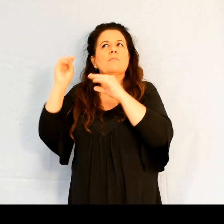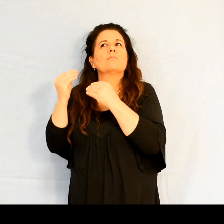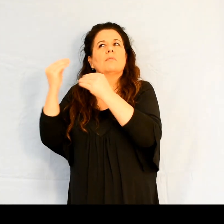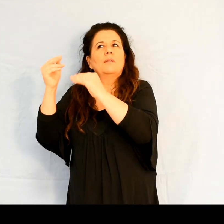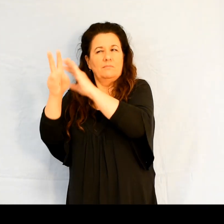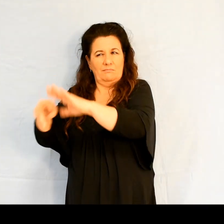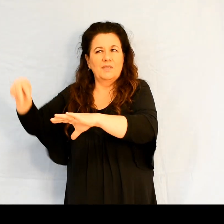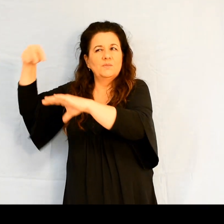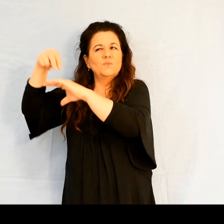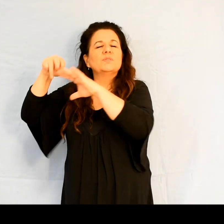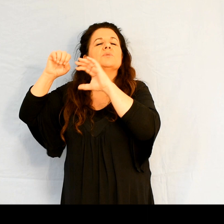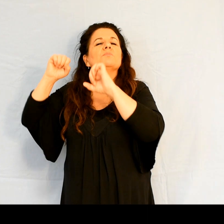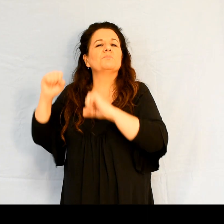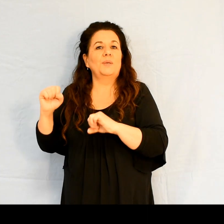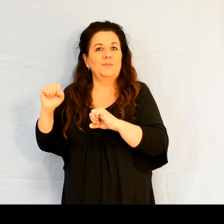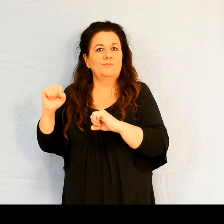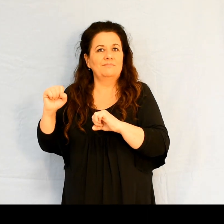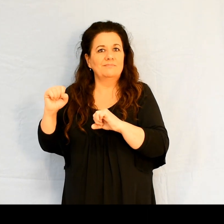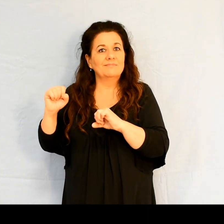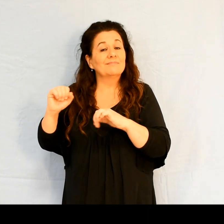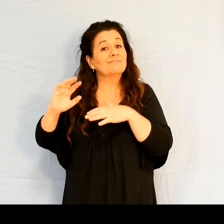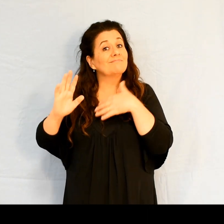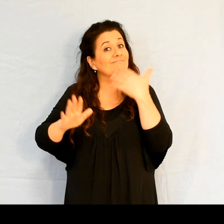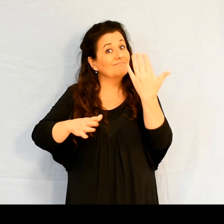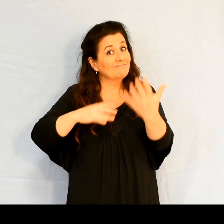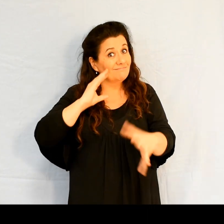C'est pourquoi son fils lui fut rendu.